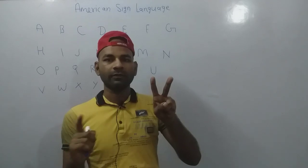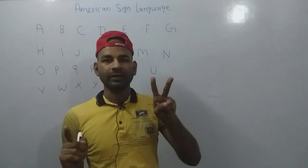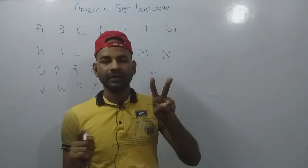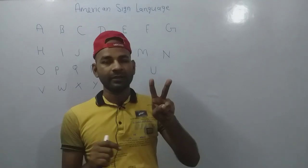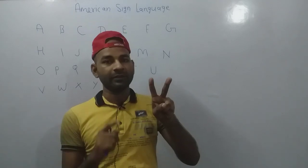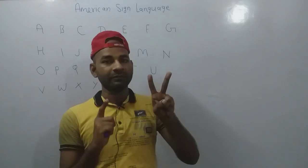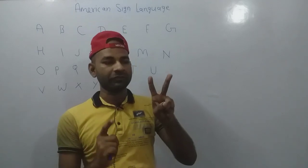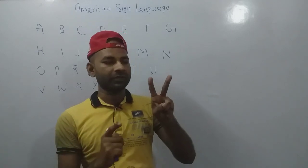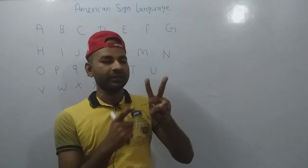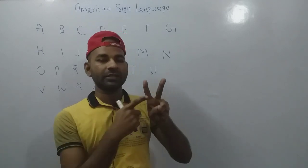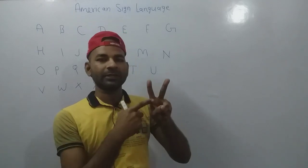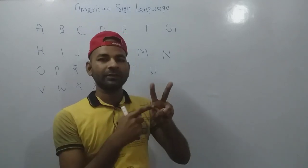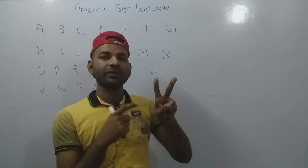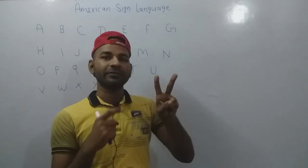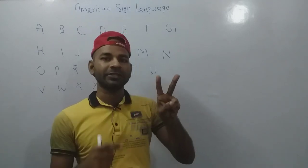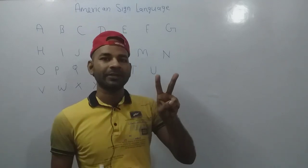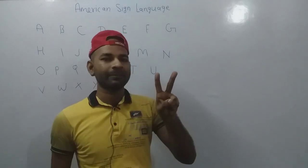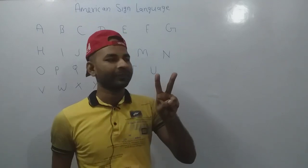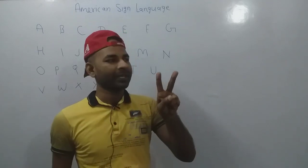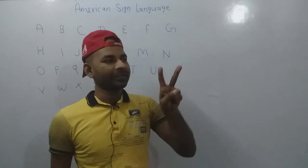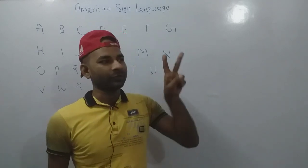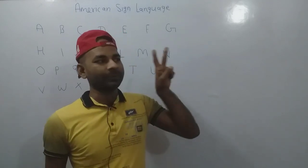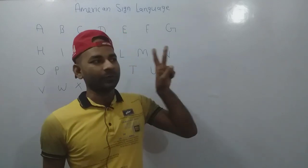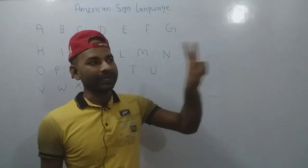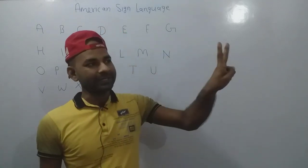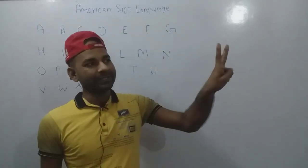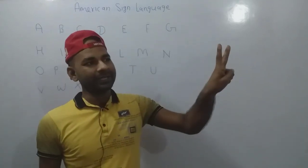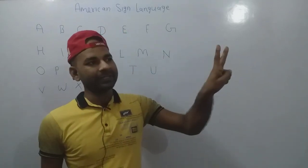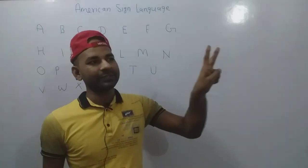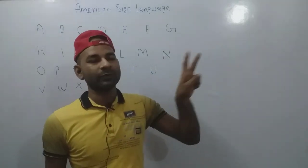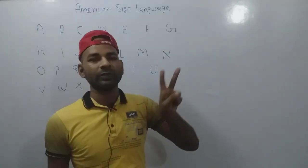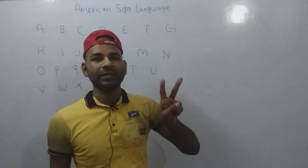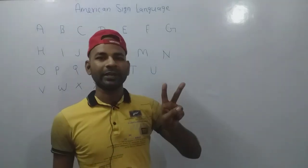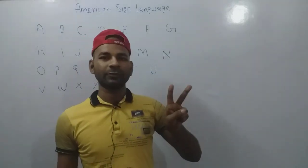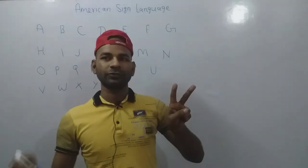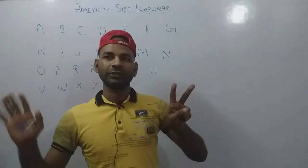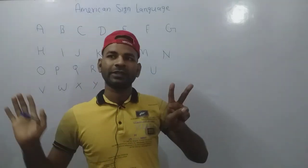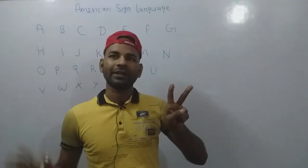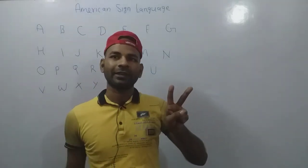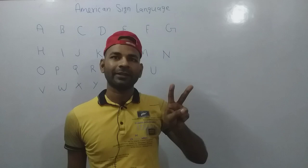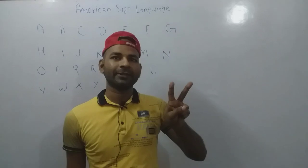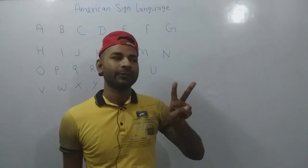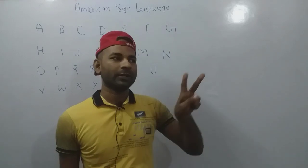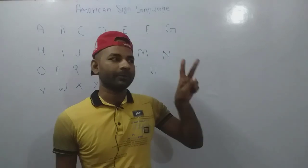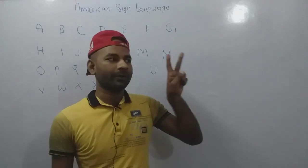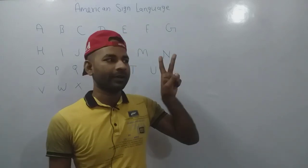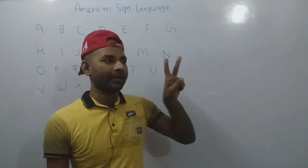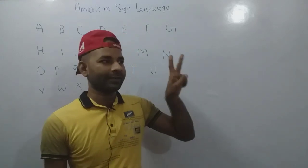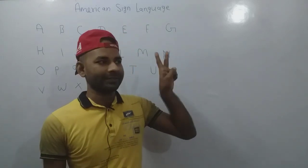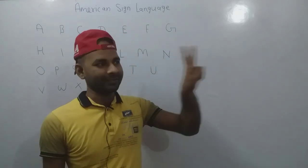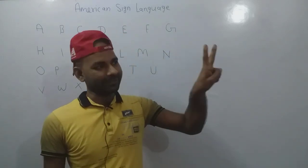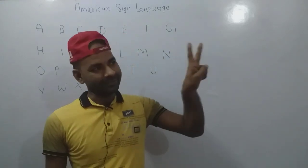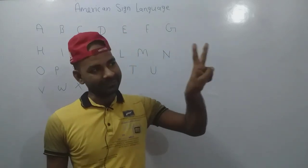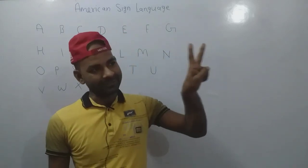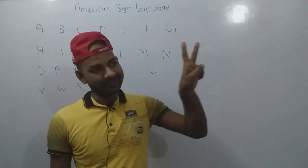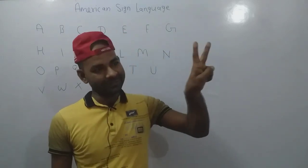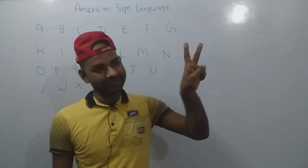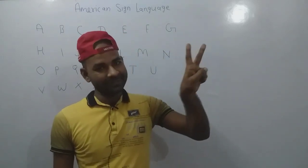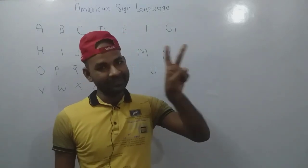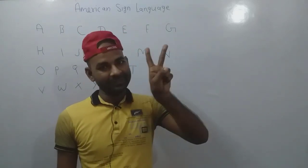VICTORY, विक्ट्री। विक्ट्री मतलब विजय। तो जब कोई ऐसे दिखाता है, जैसे कोई खिलाड़ी को जीत के आया है तो आपको आके ऐसे करेगा ऐसे, या